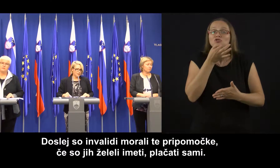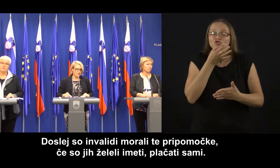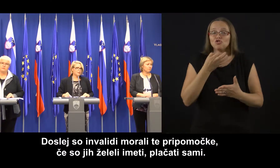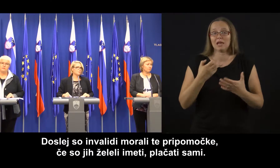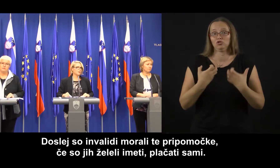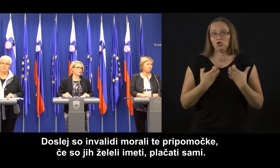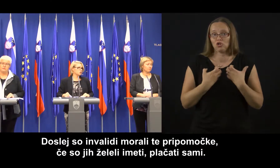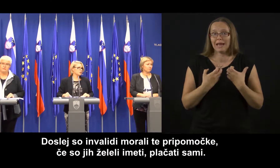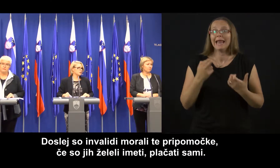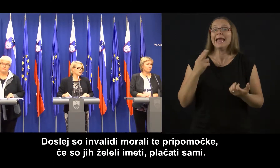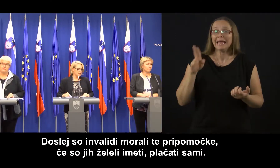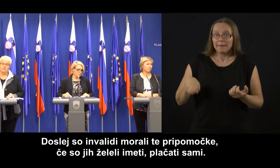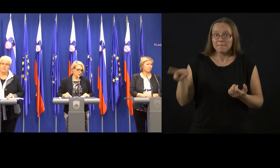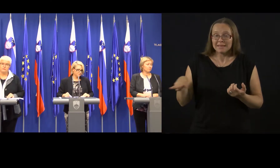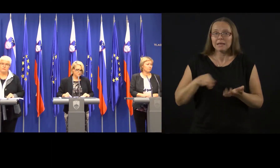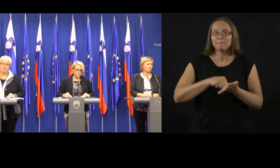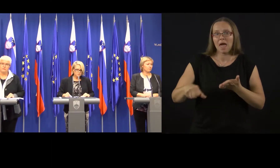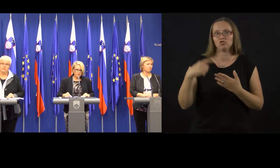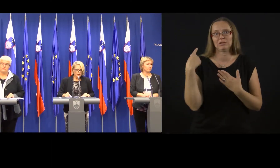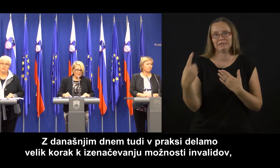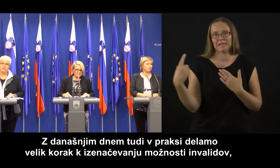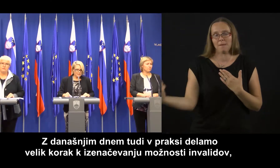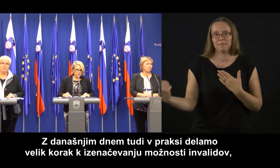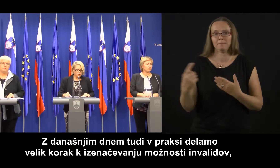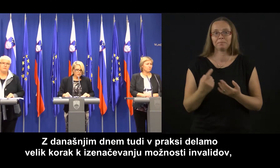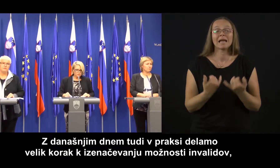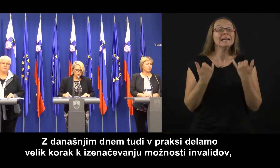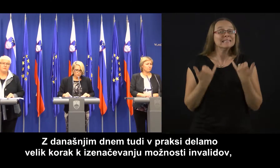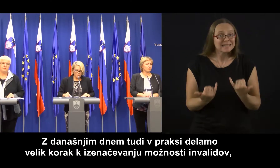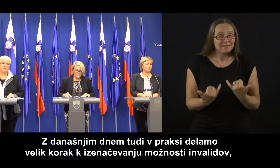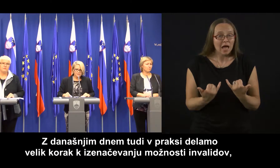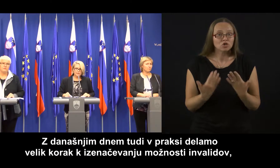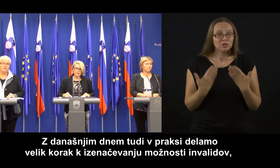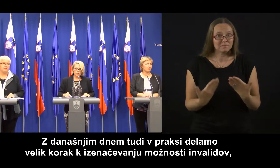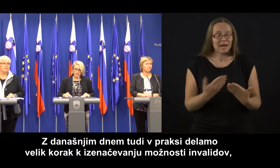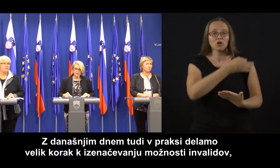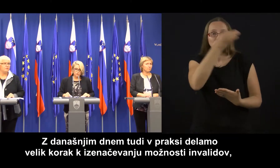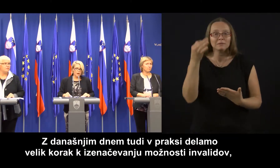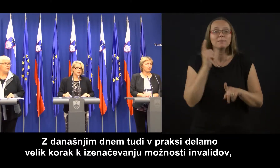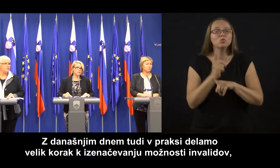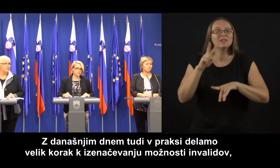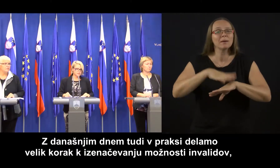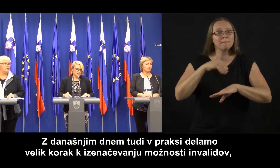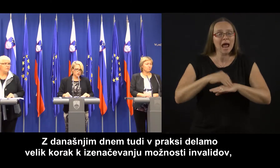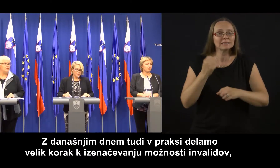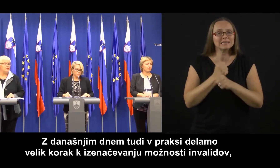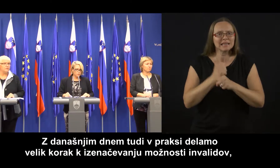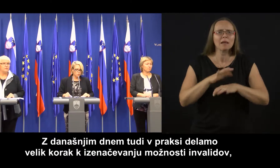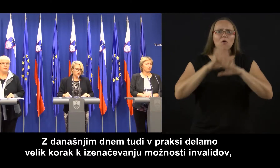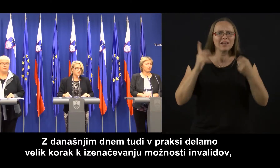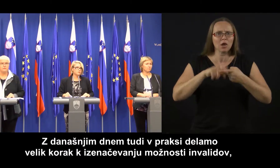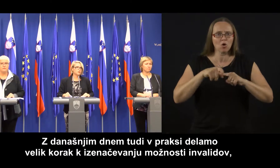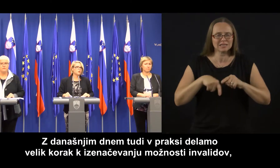želeli imeti, plačati sami. Z današnjim dnem tudi v praksi delamo velik korak k